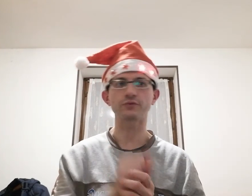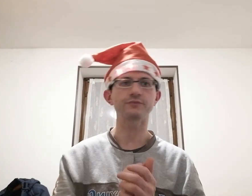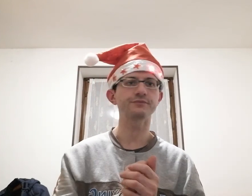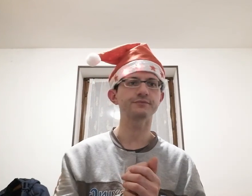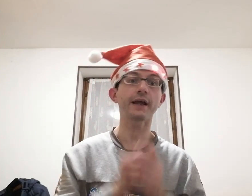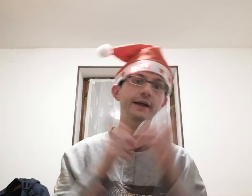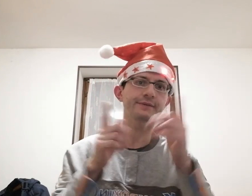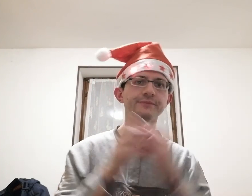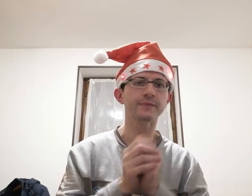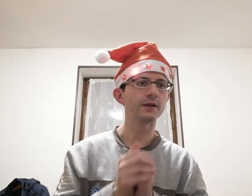soprattutto.